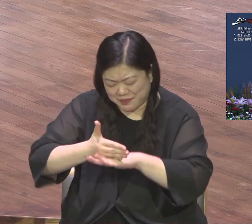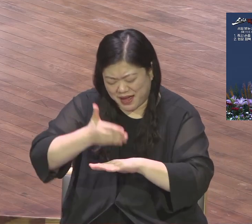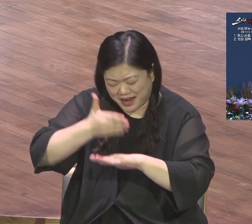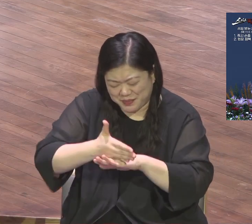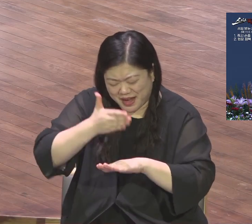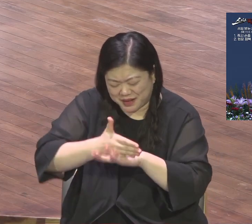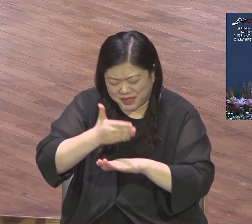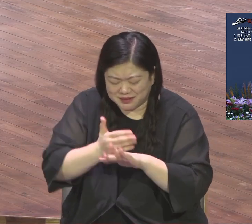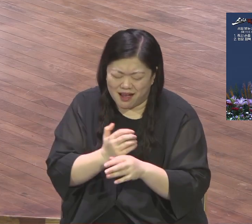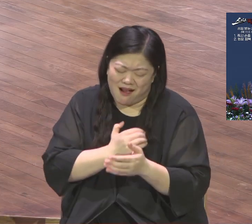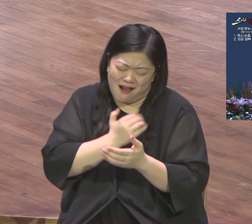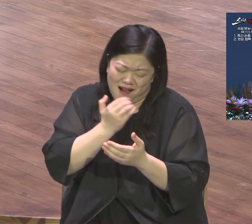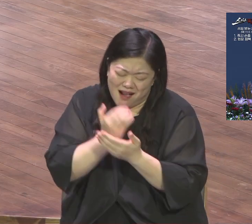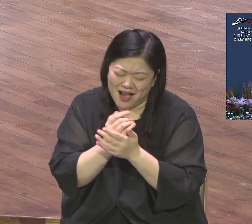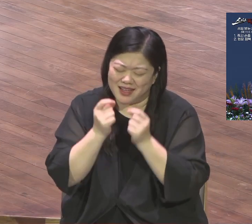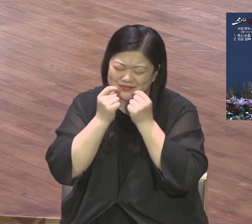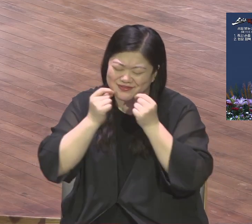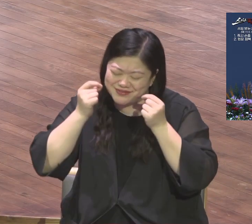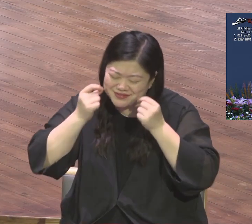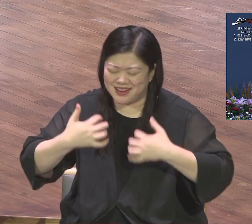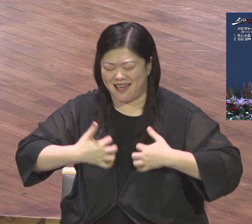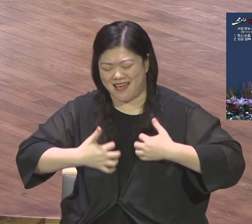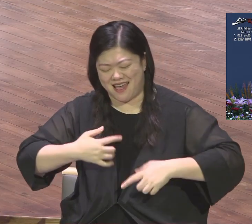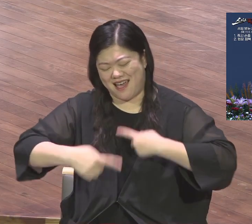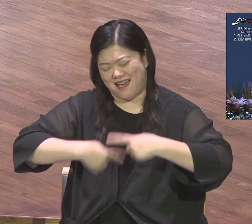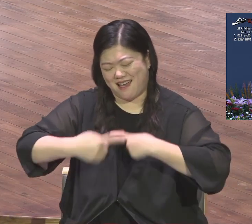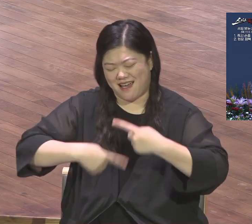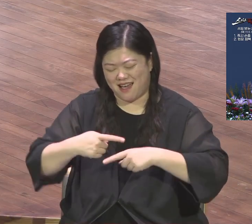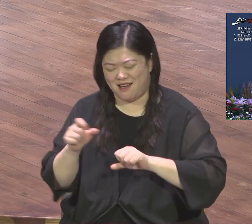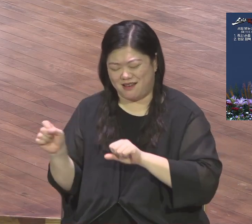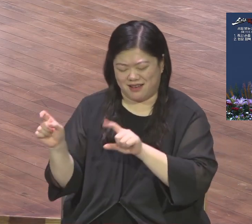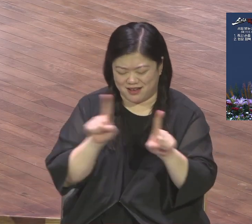감격 떠나지 않는 말씀의 사람들이 다